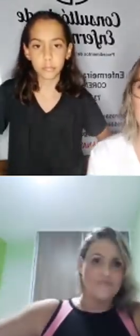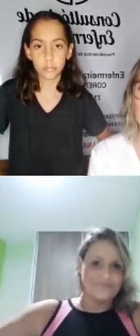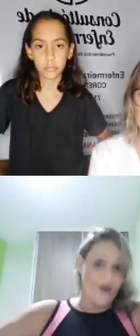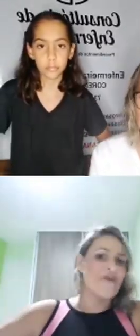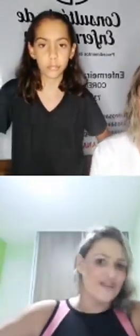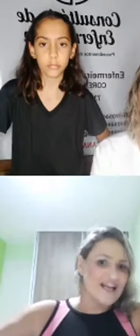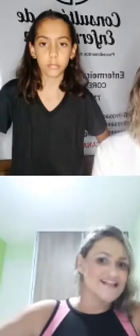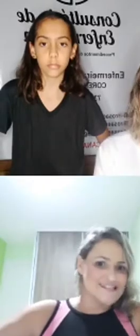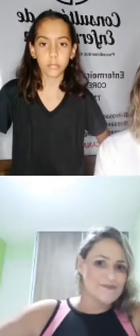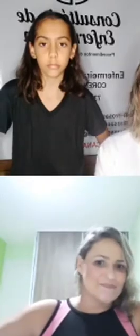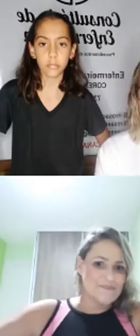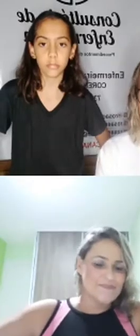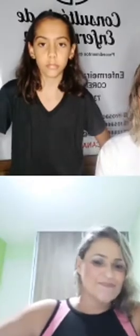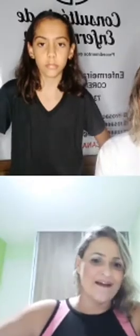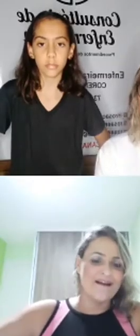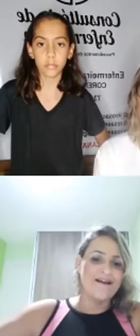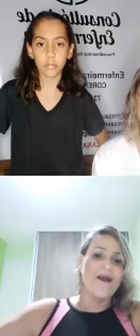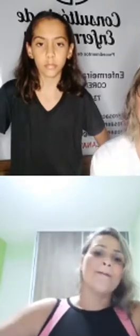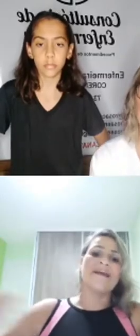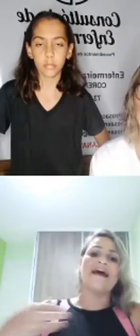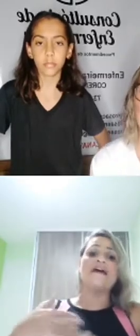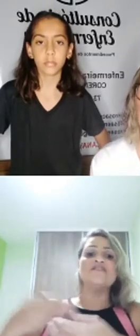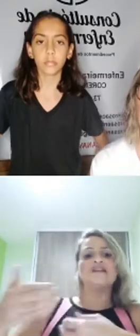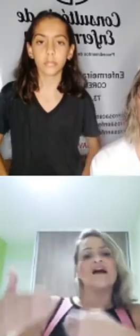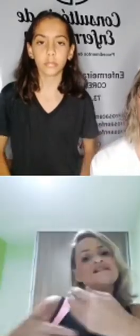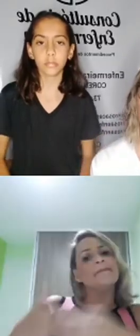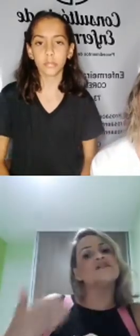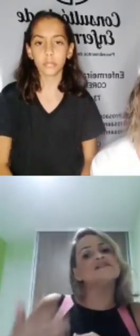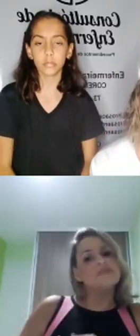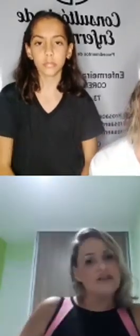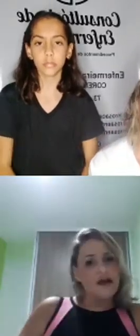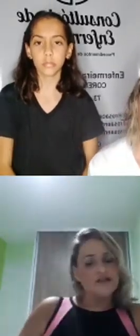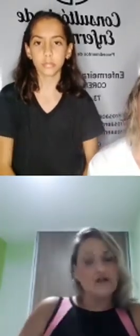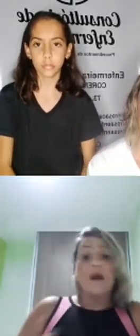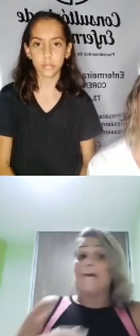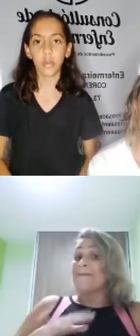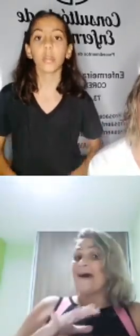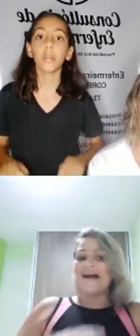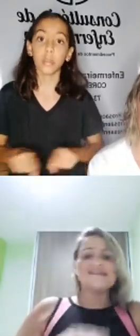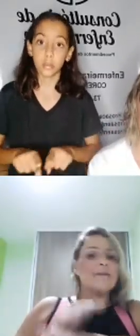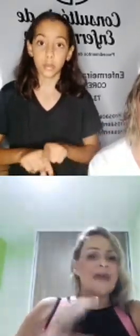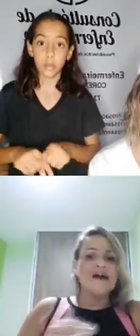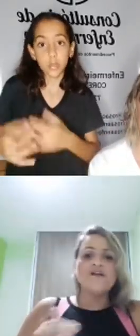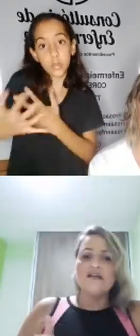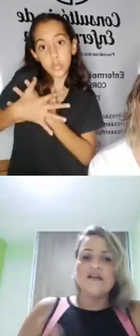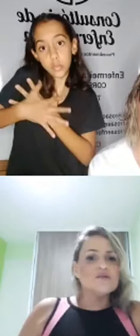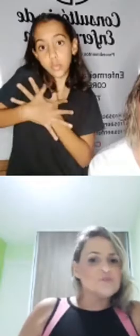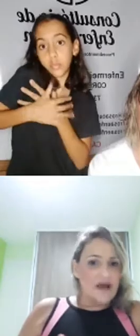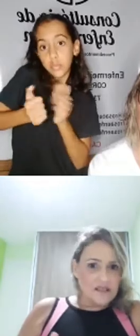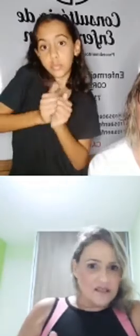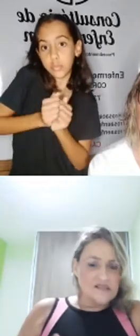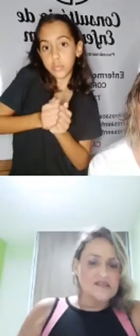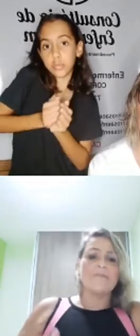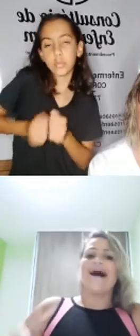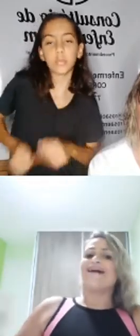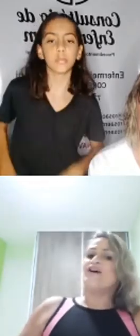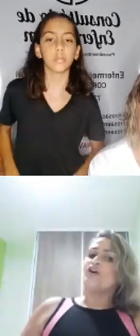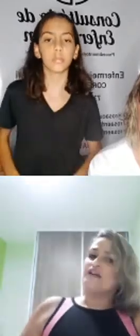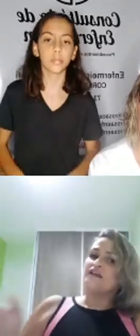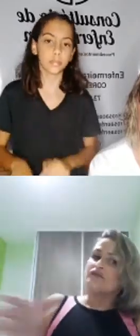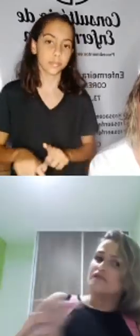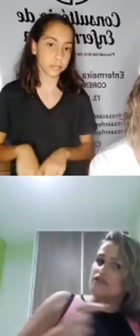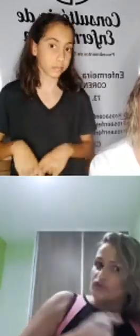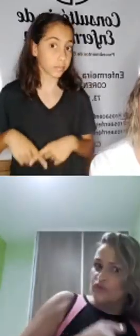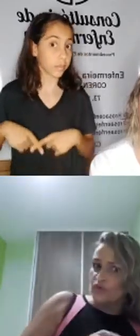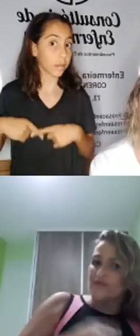pessoa oferece, né? Para evitar essa proximidade. Mas a maioria dos países, a